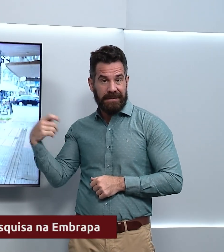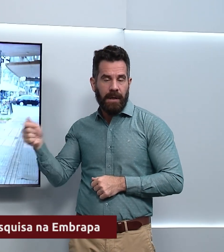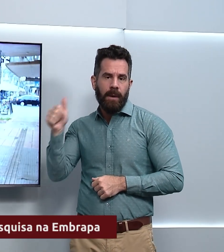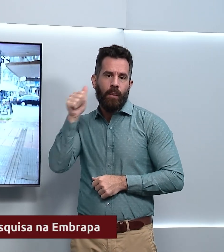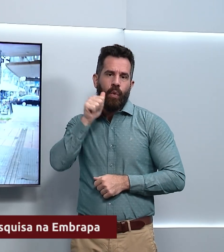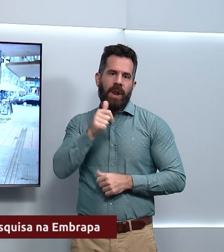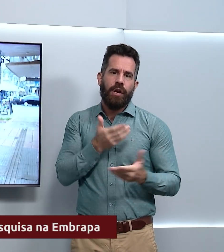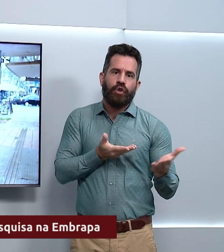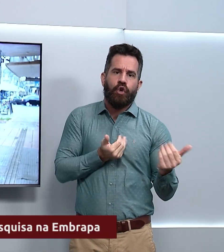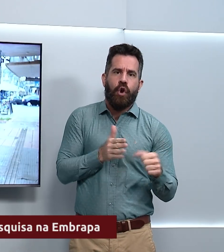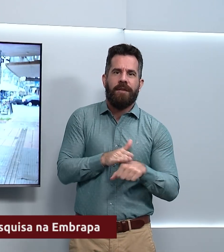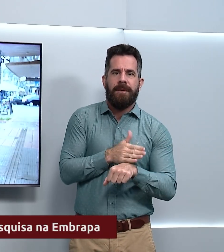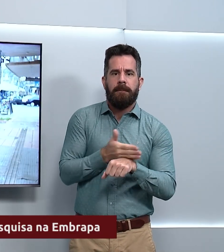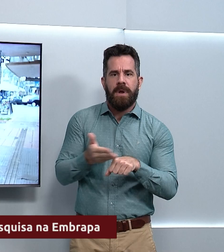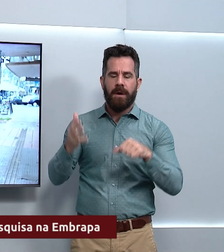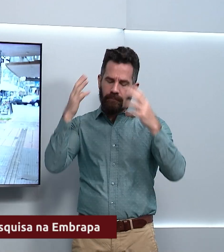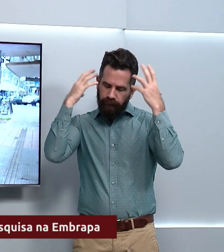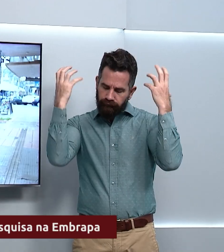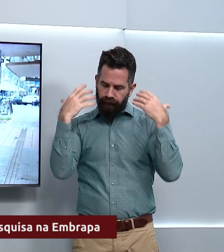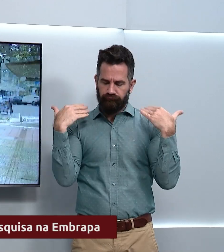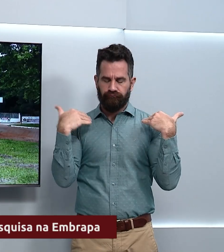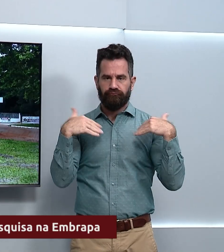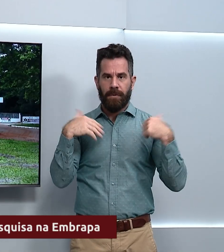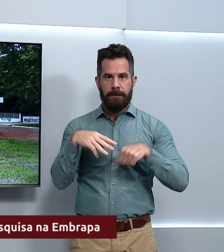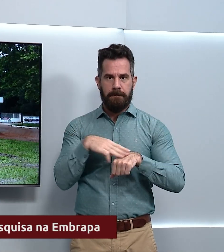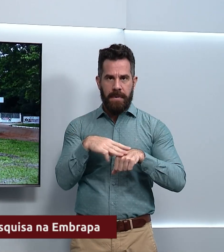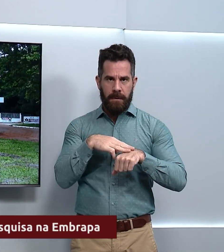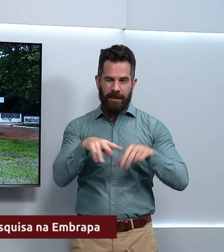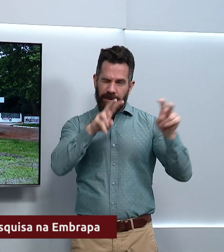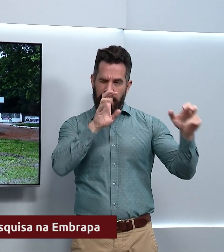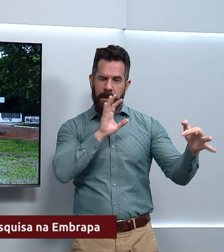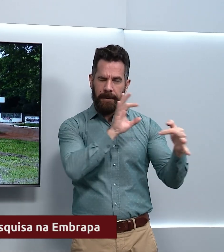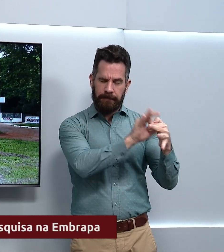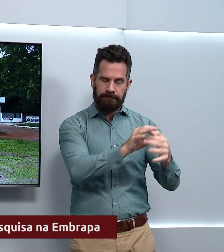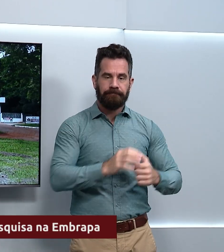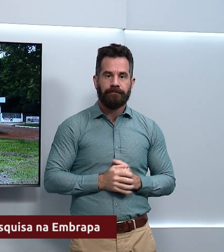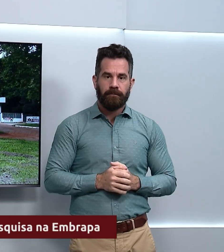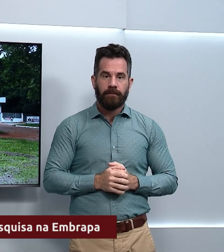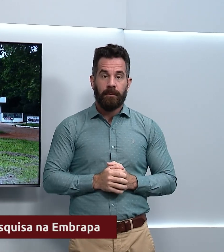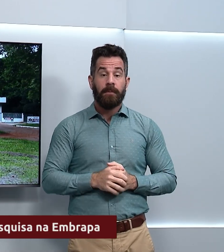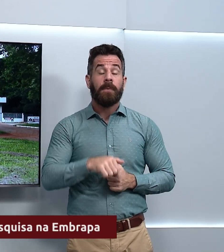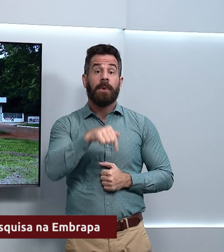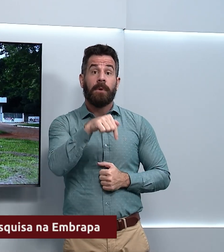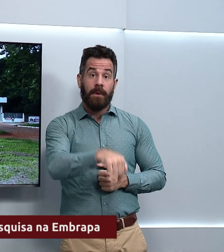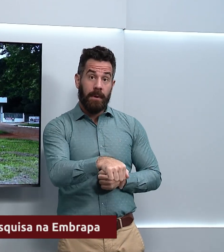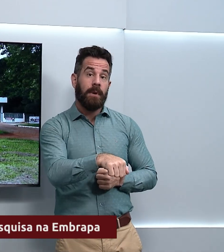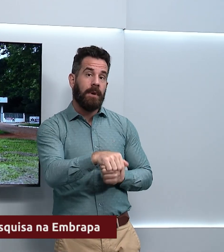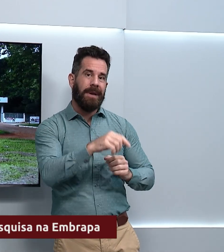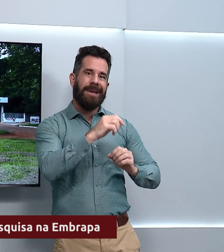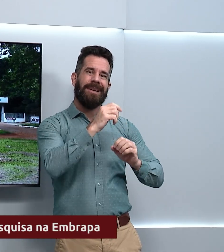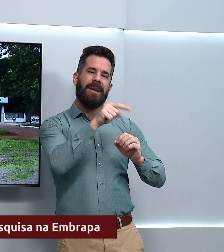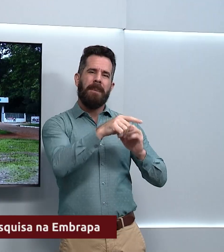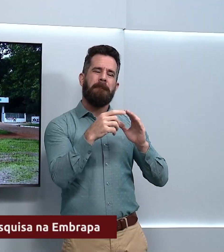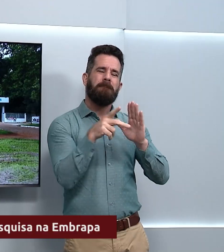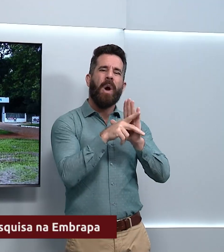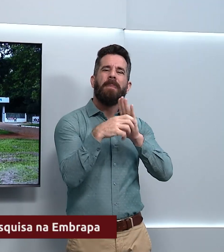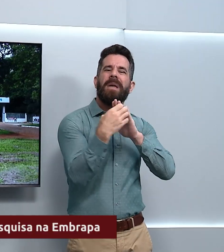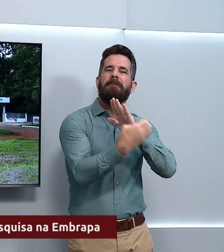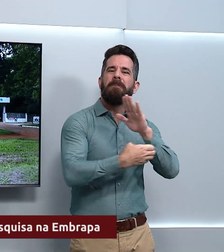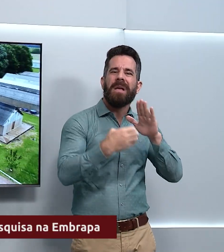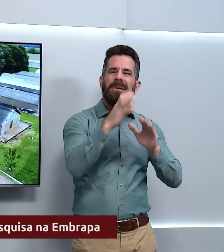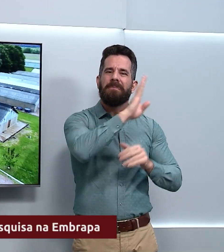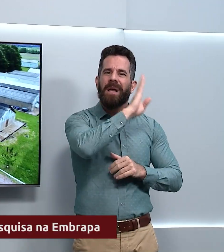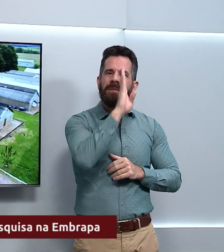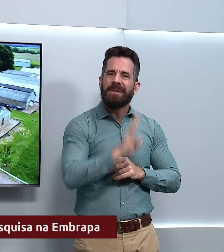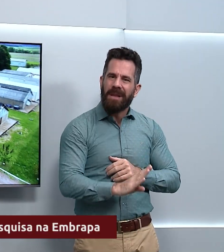castanhos cacheados na altura dos ombros. Voltando, a empresa brasileira de pesquisa agropecuária entende que há um